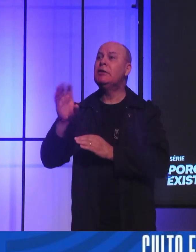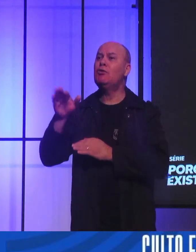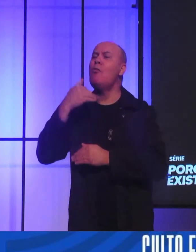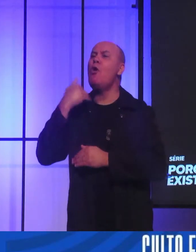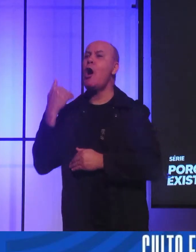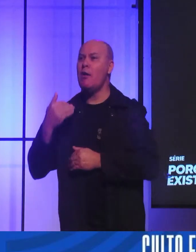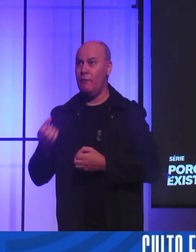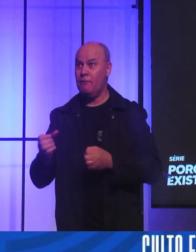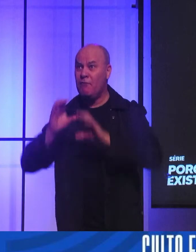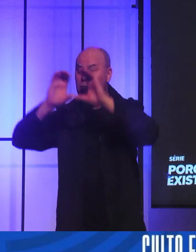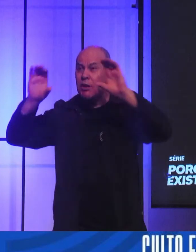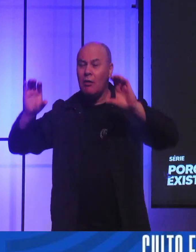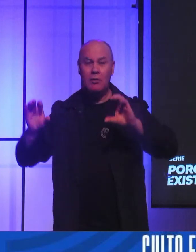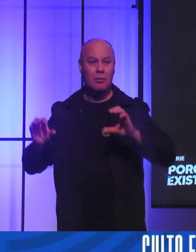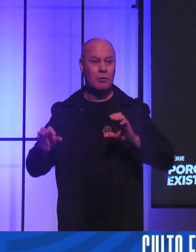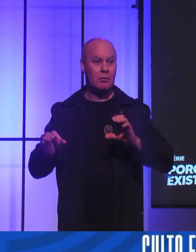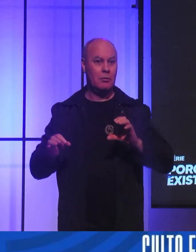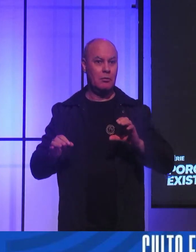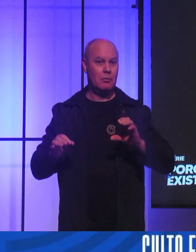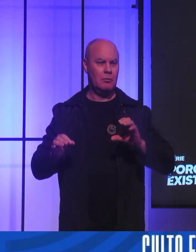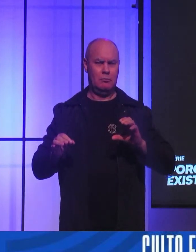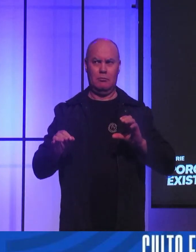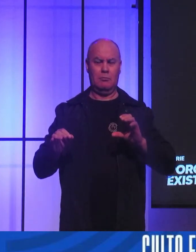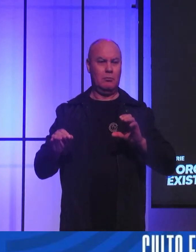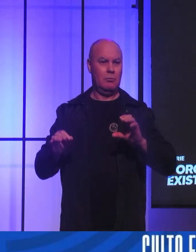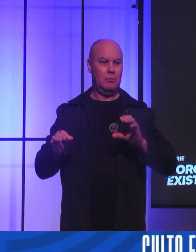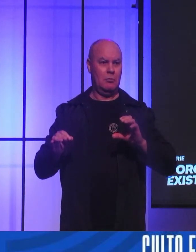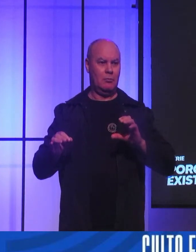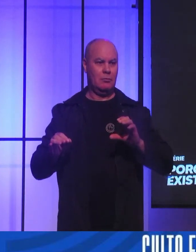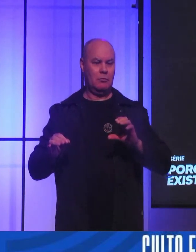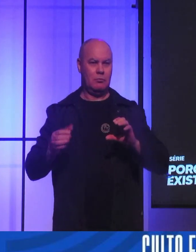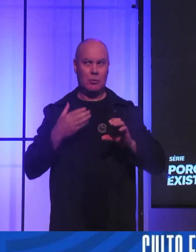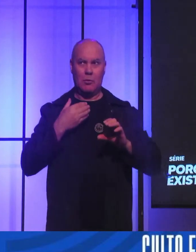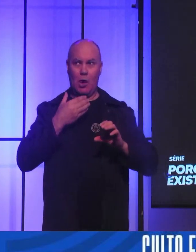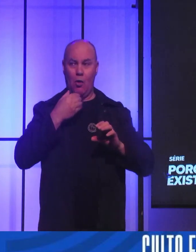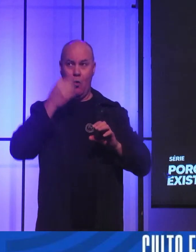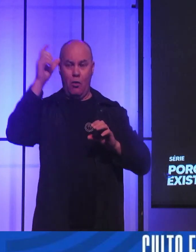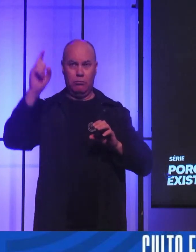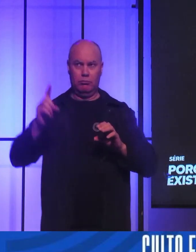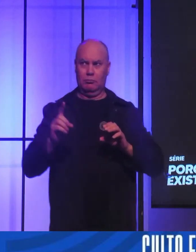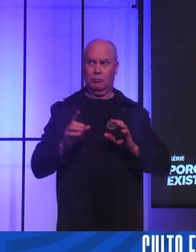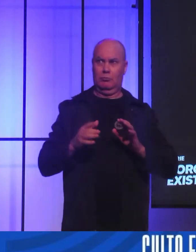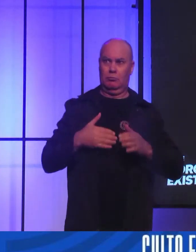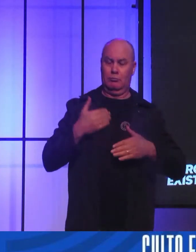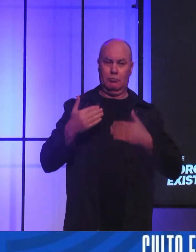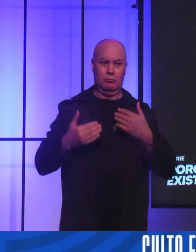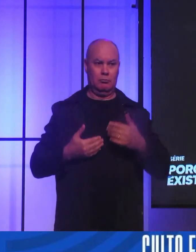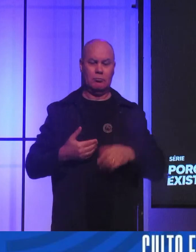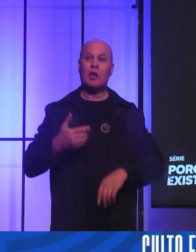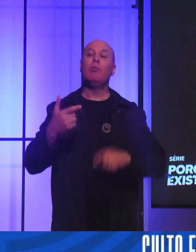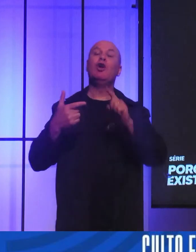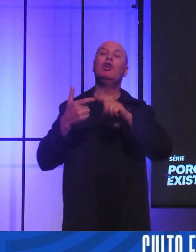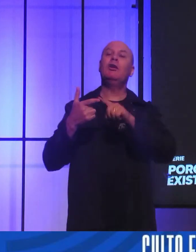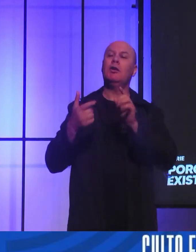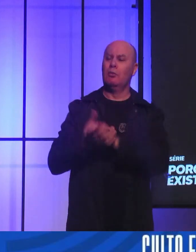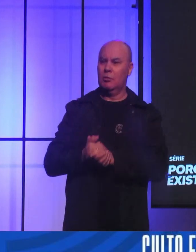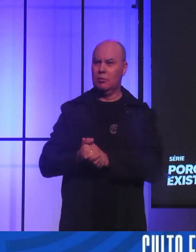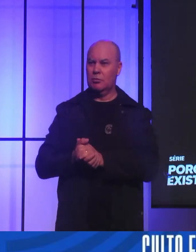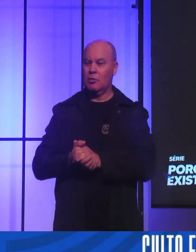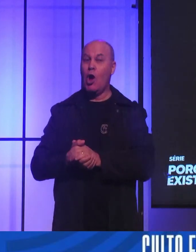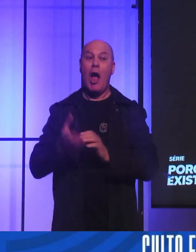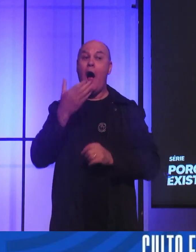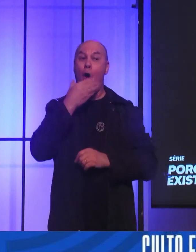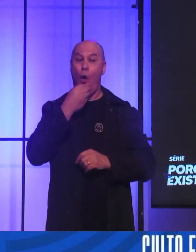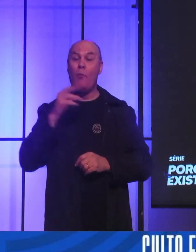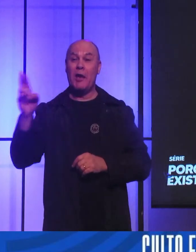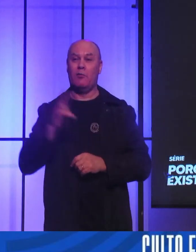que vai para o céu? Ainda não, se o cara diz assim: não vou para o céu, tu ainda fazia a segunda pergunta assim: se tu acha que tu vai no céu, tu vai